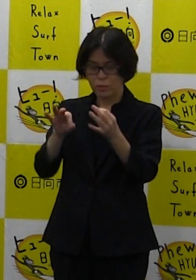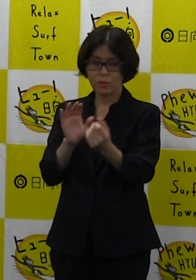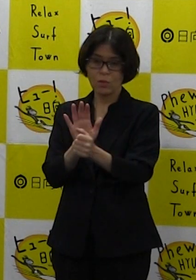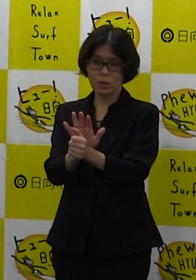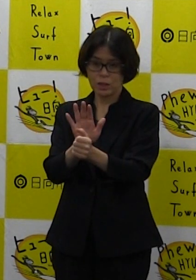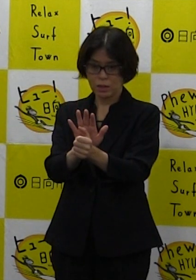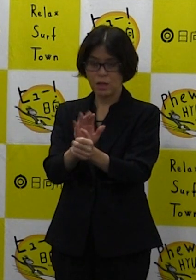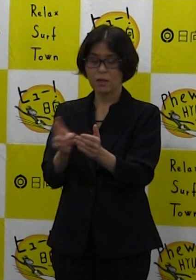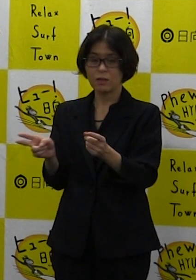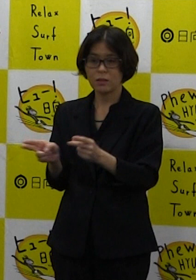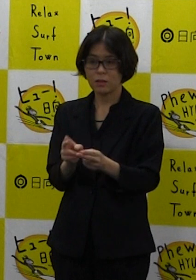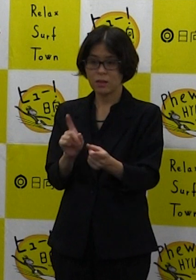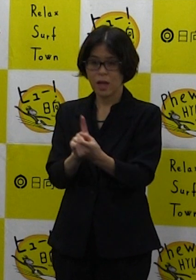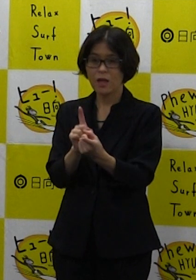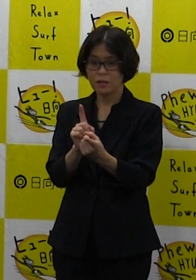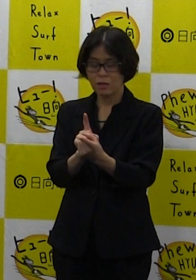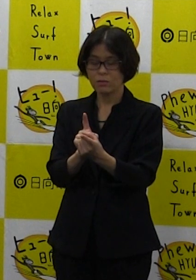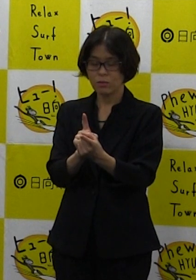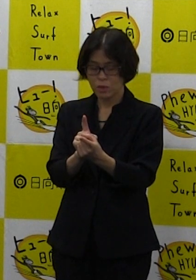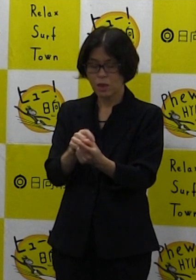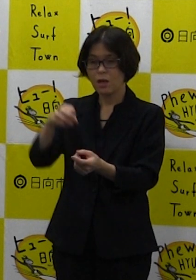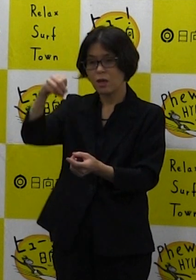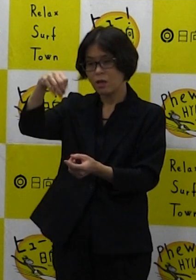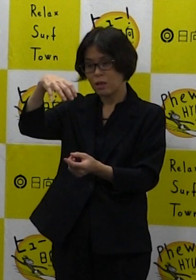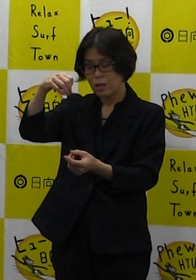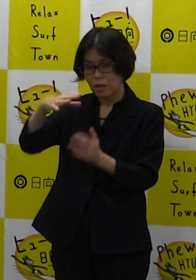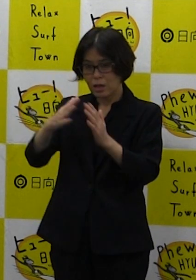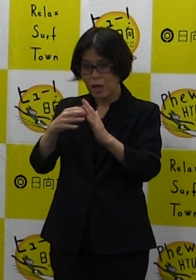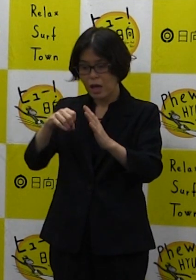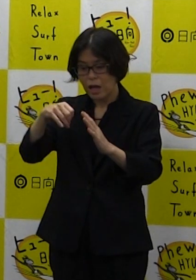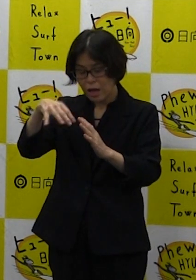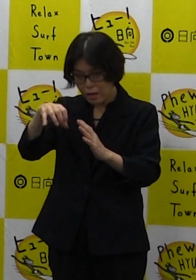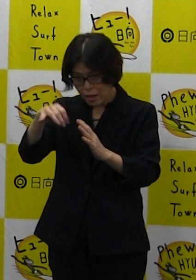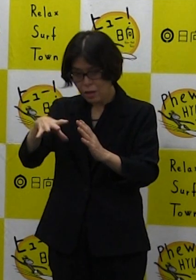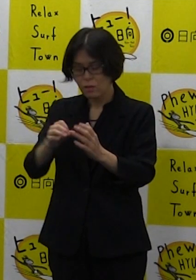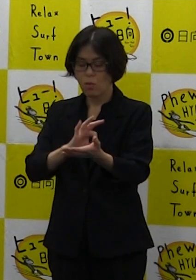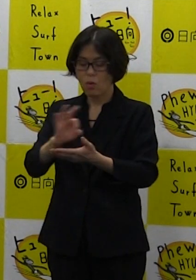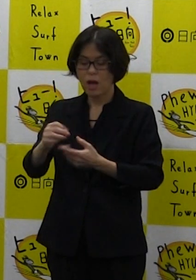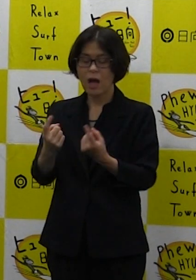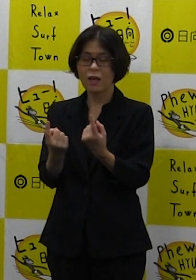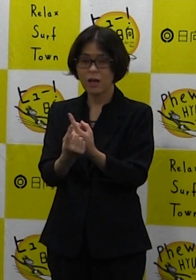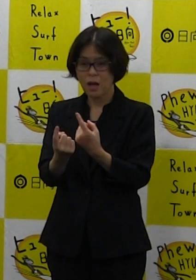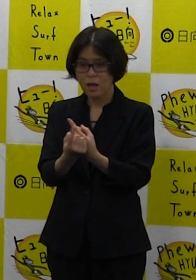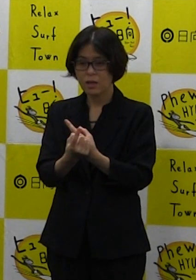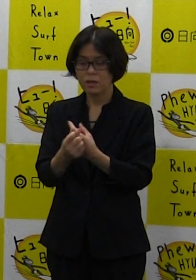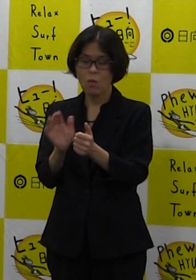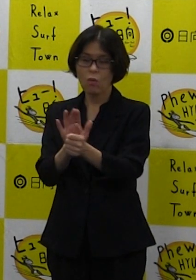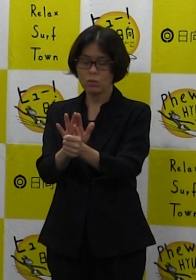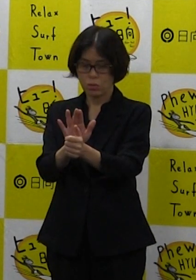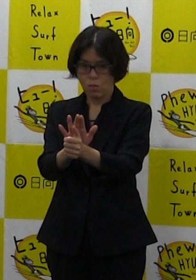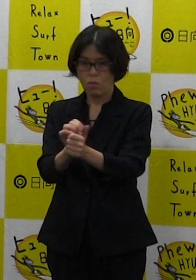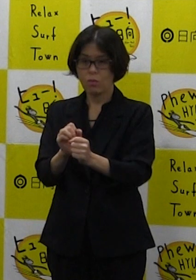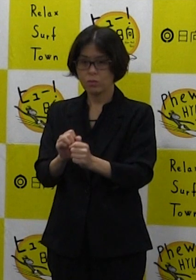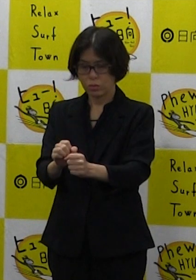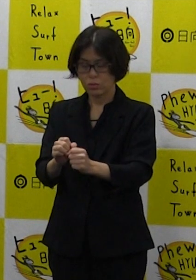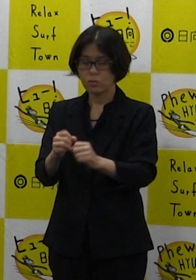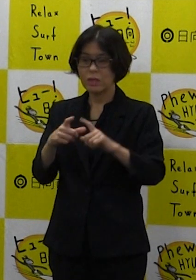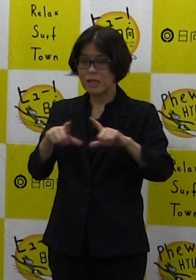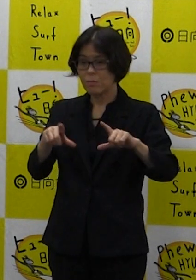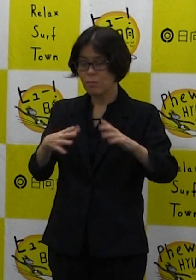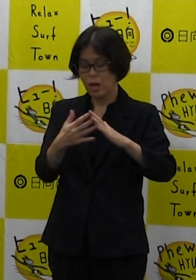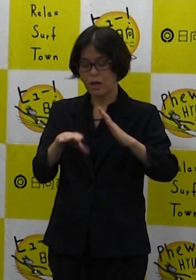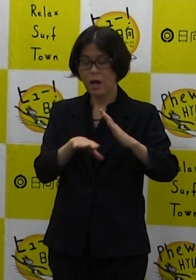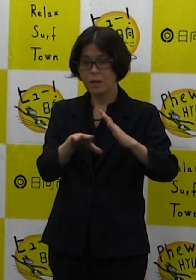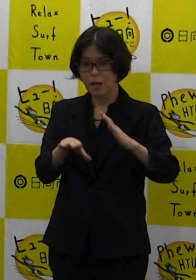て省エネ効果のある家電製品への買い換え費用に対する補助を行い一般家庭で